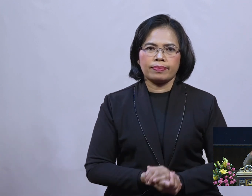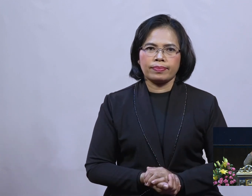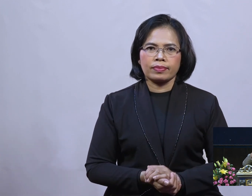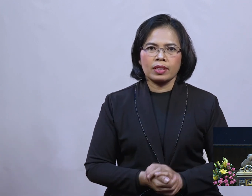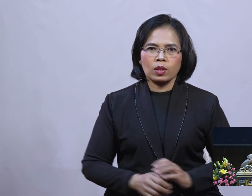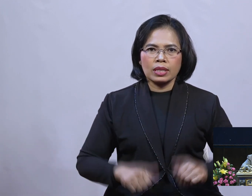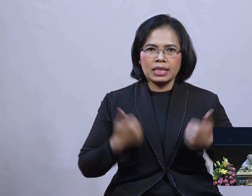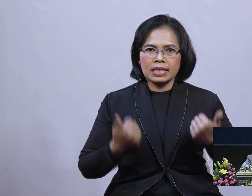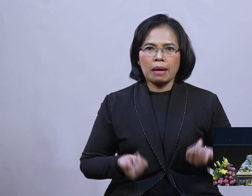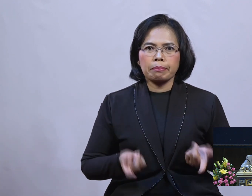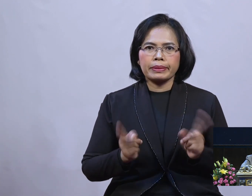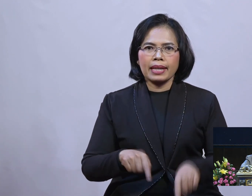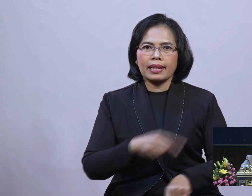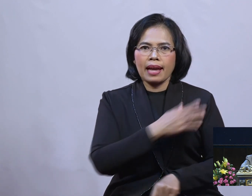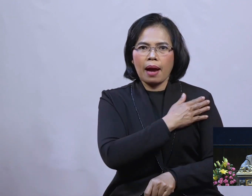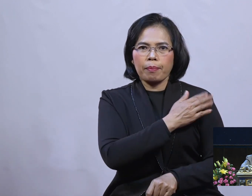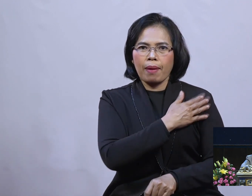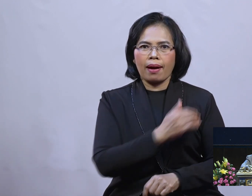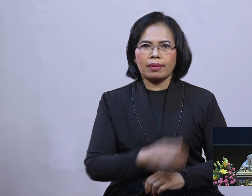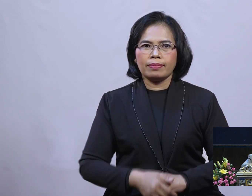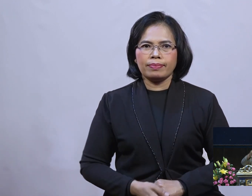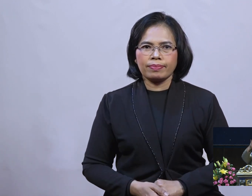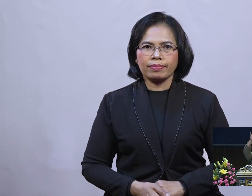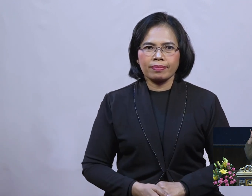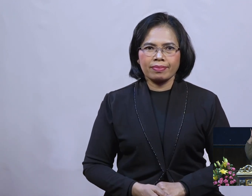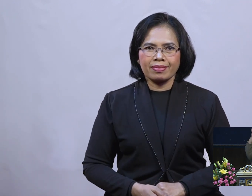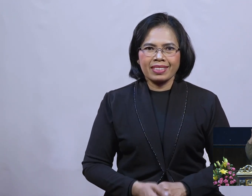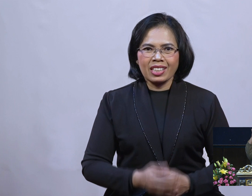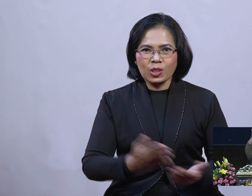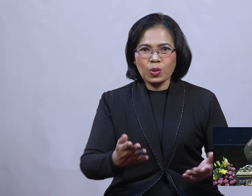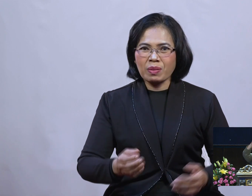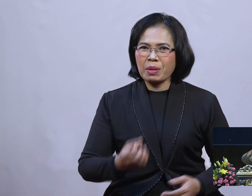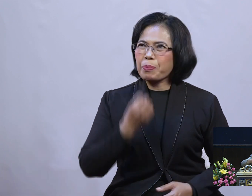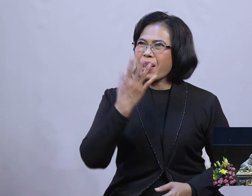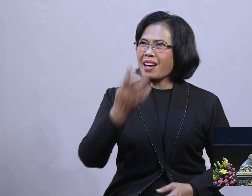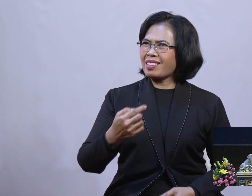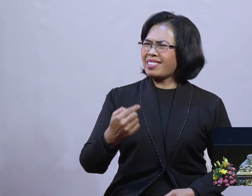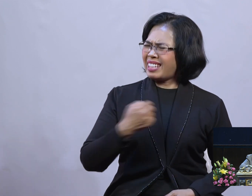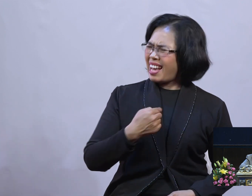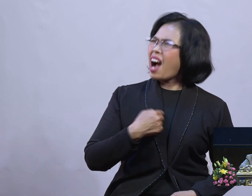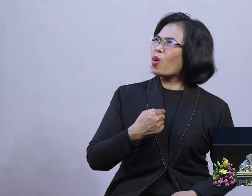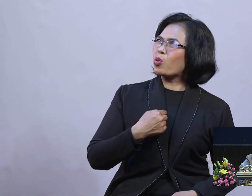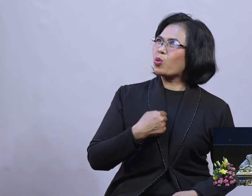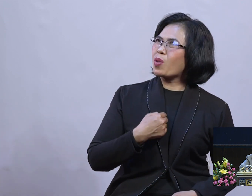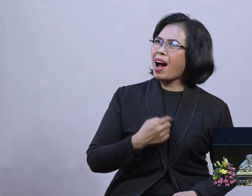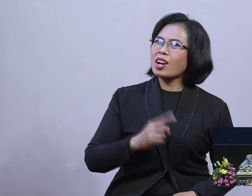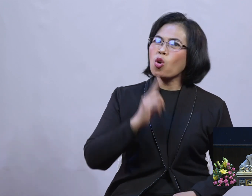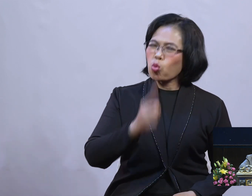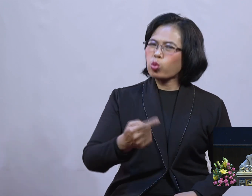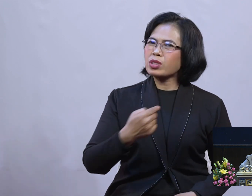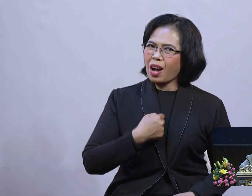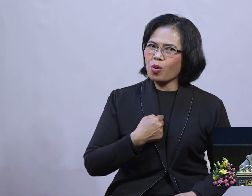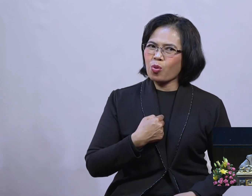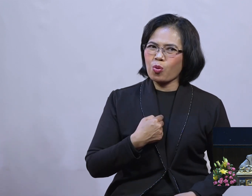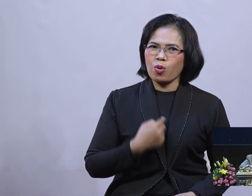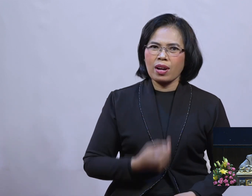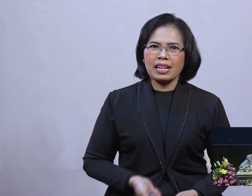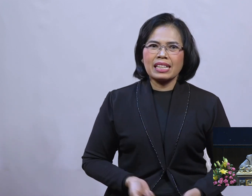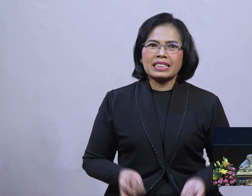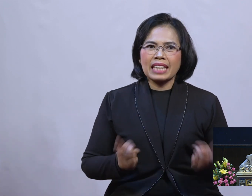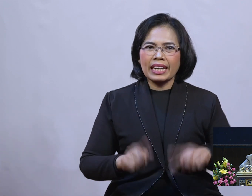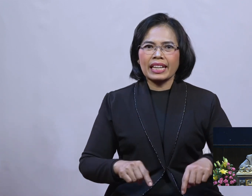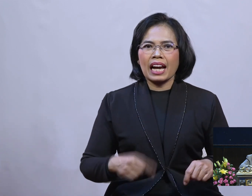10 siap jadi Hai ponsel berkata ini aku Tuhan utus aku pakai aku jadikan aku alat damaimu